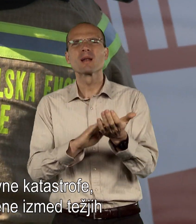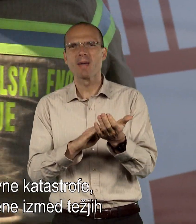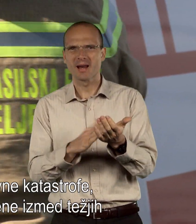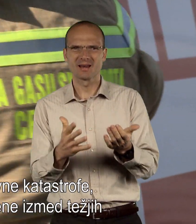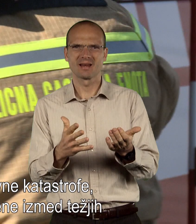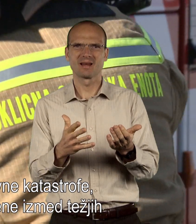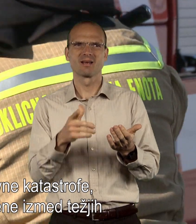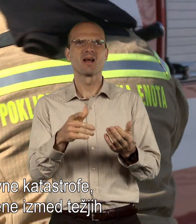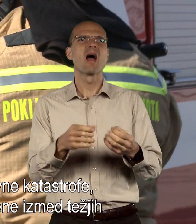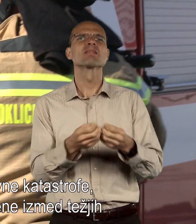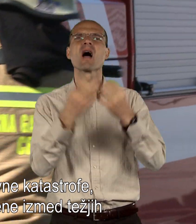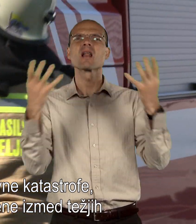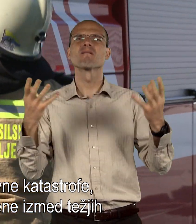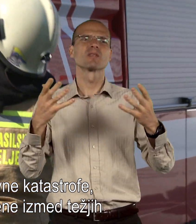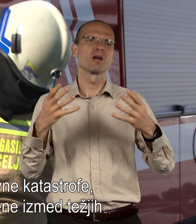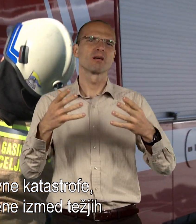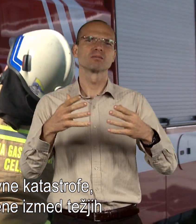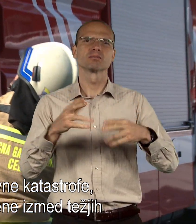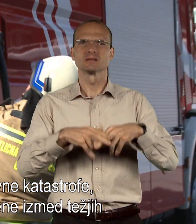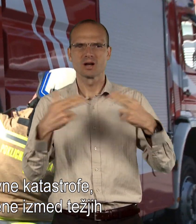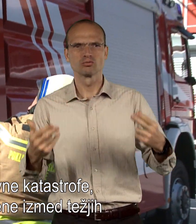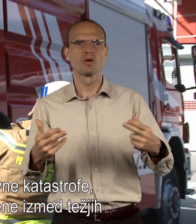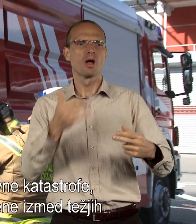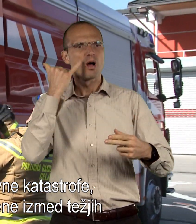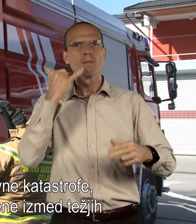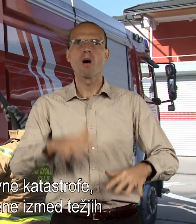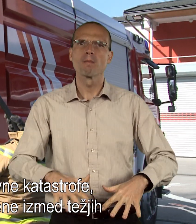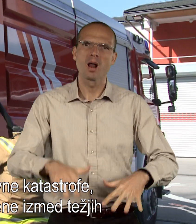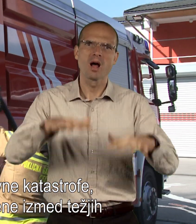te posebne naravne katastrofe, poplave,